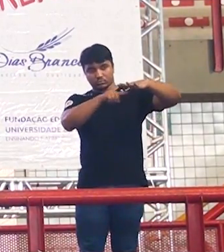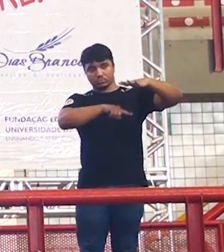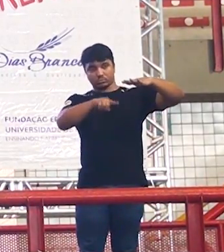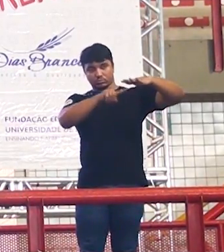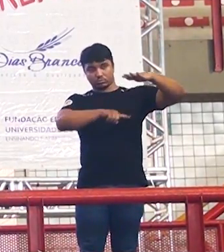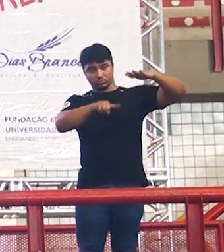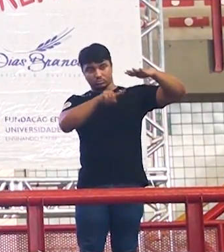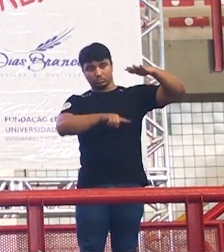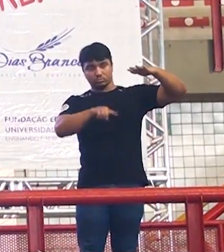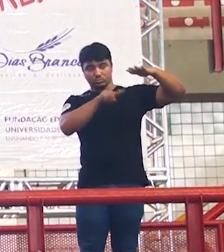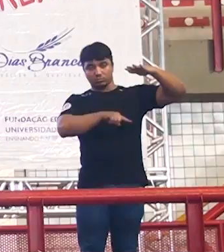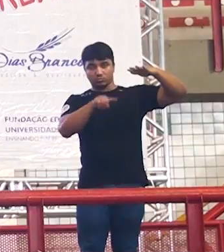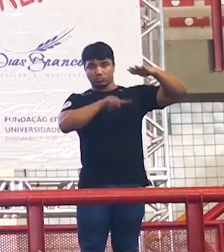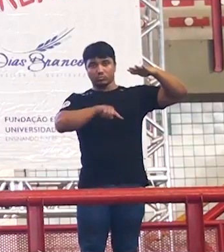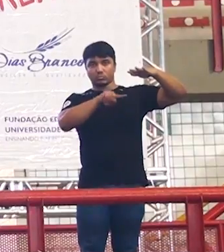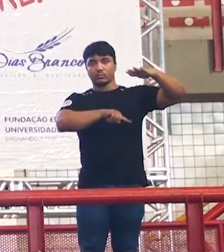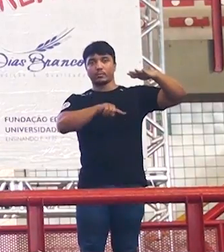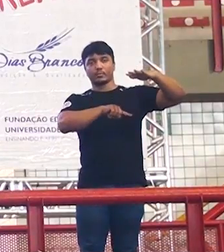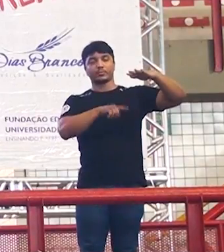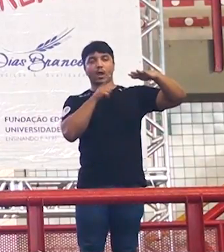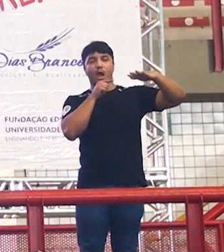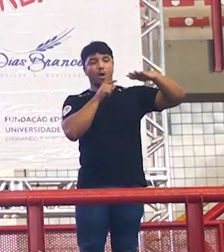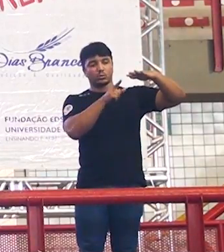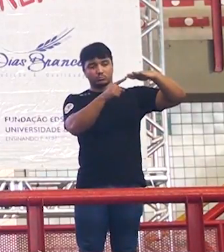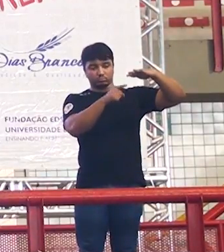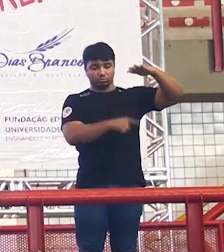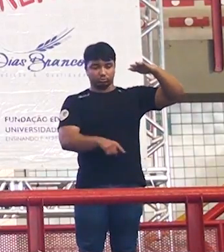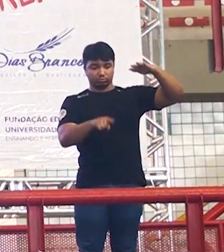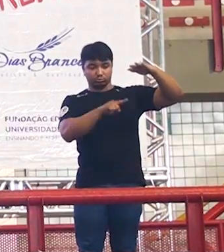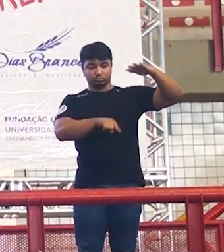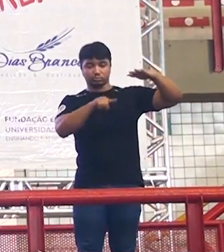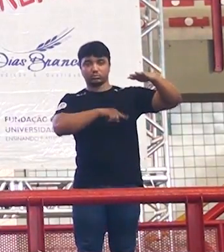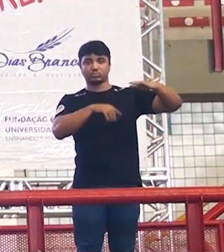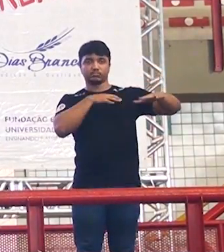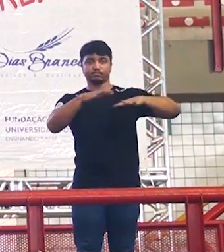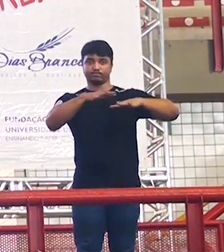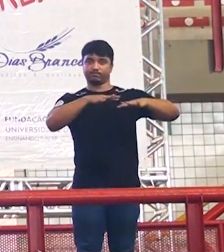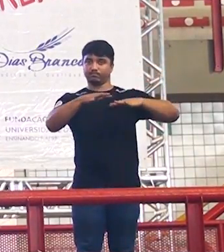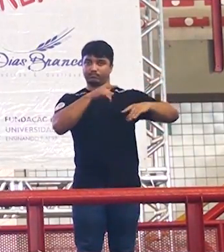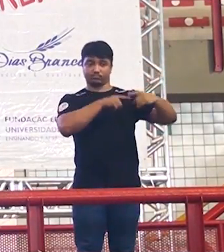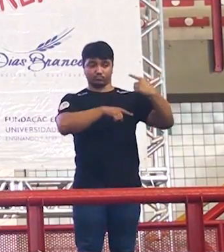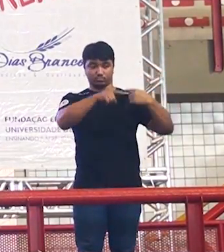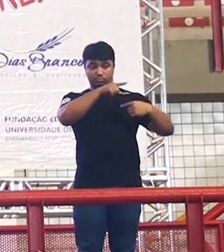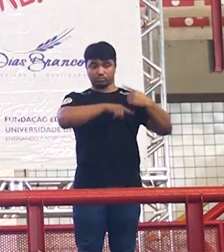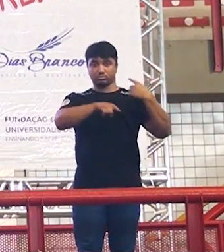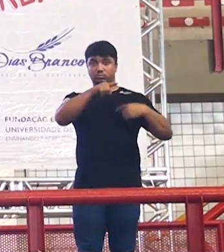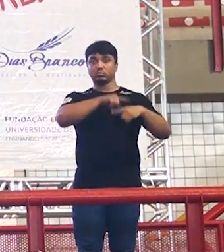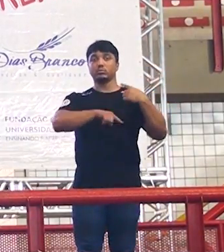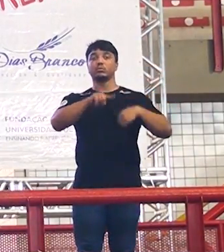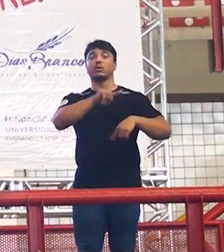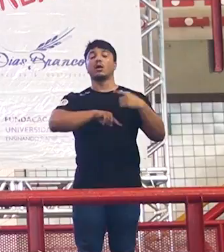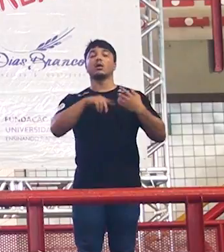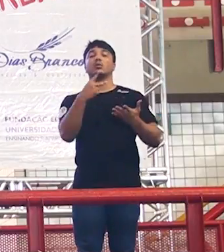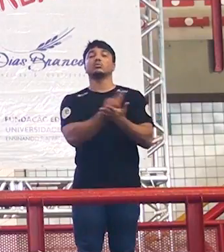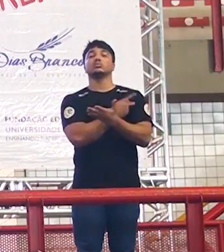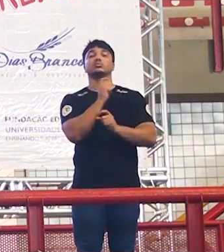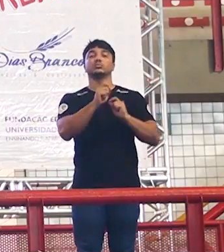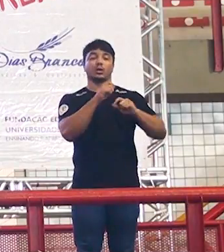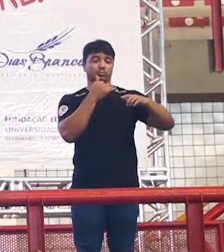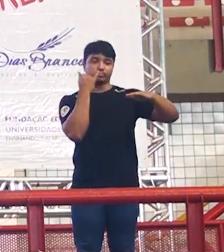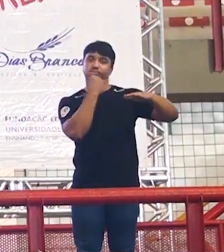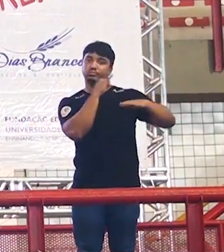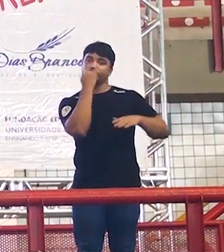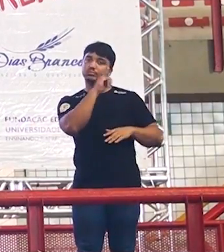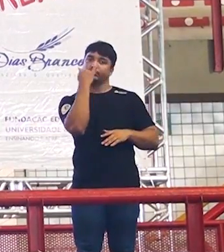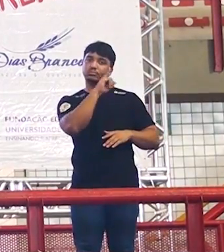onde tem uma turbina, essa queda d'água faz a turbina girar, e esse movimento giratório da turbina que